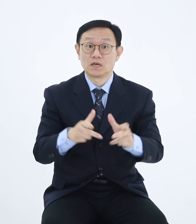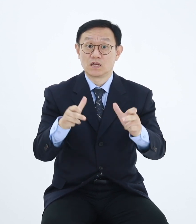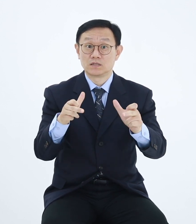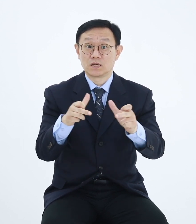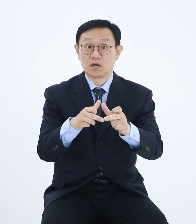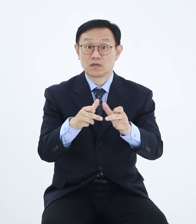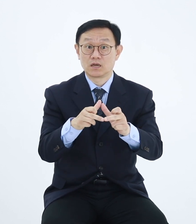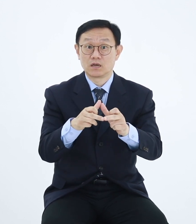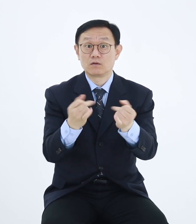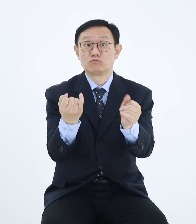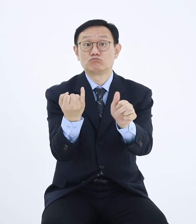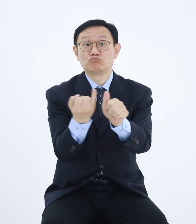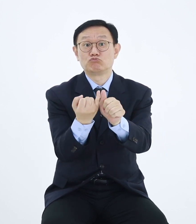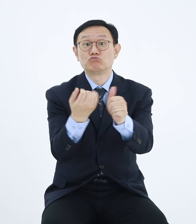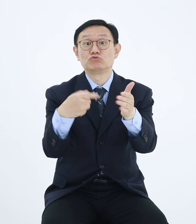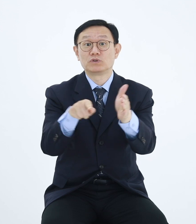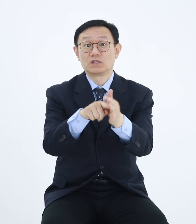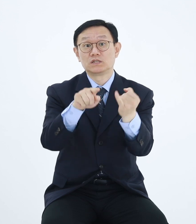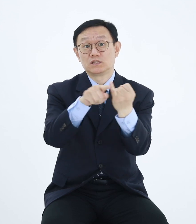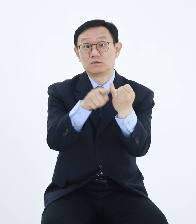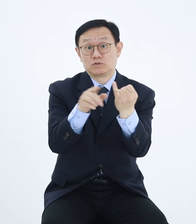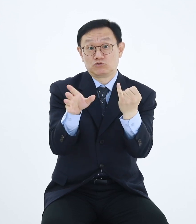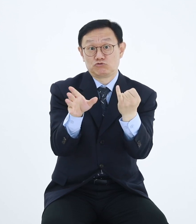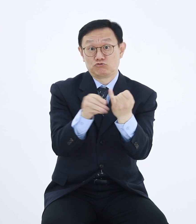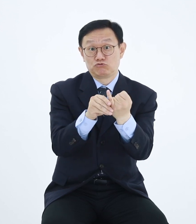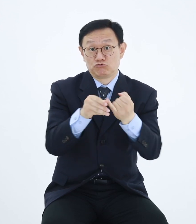장애인 부부를 위한 임신 출산 매뉴얼